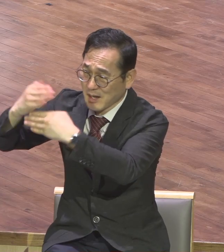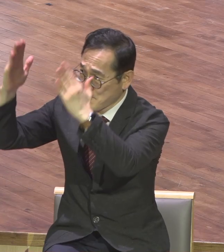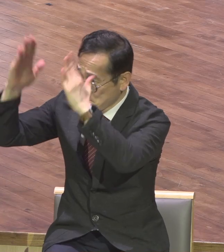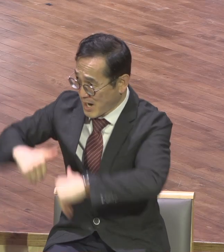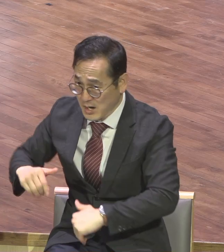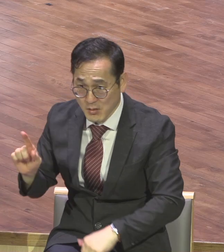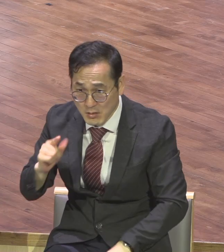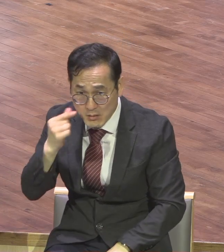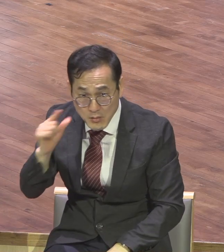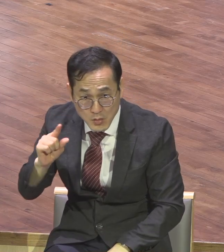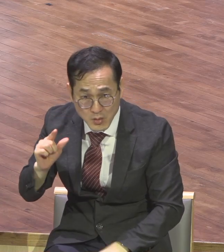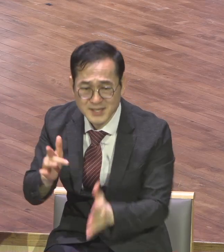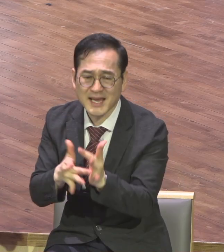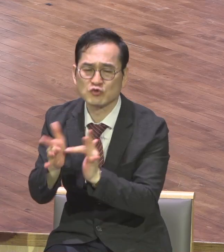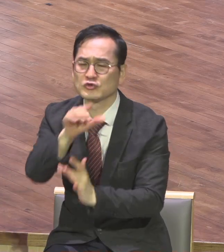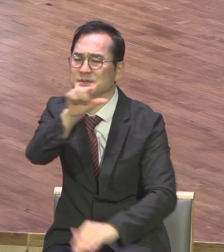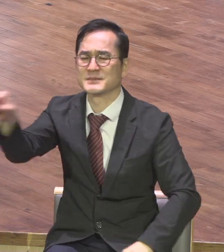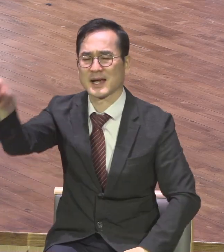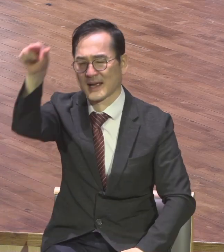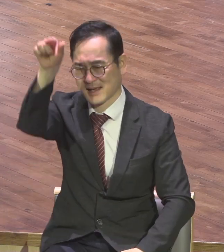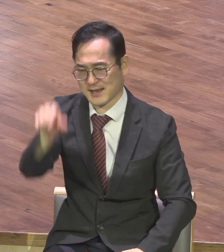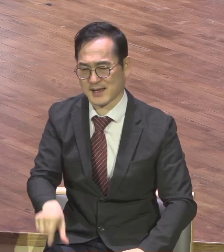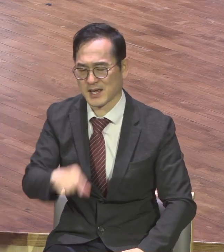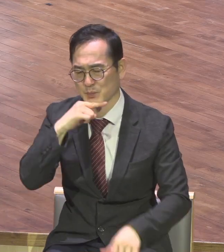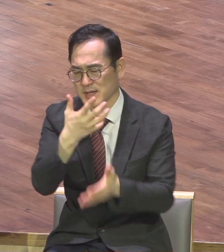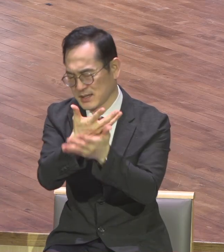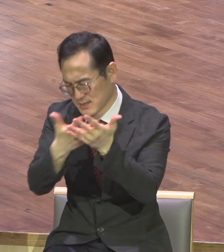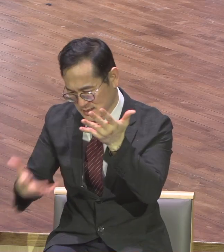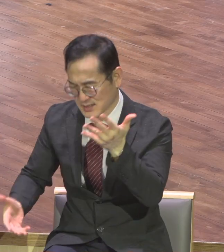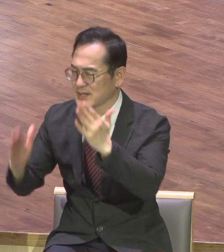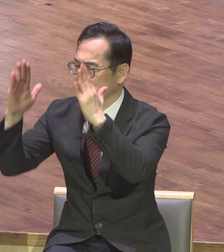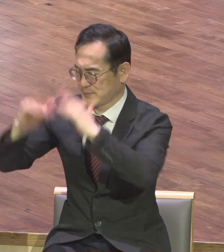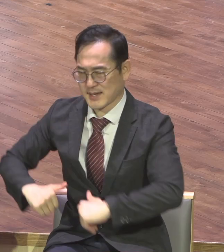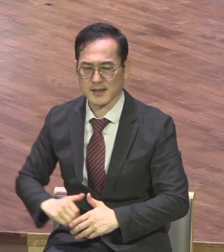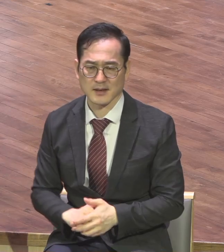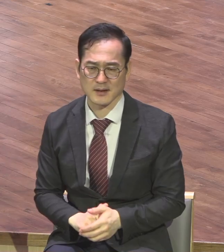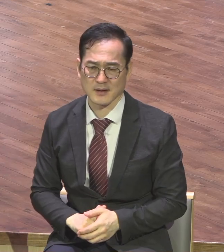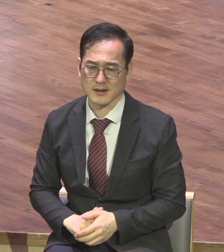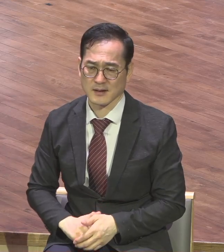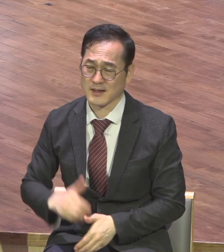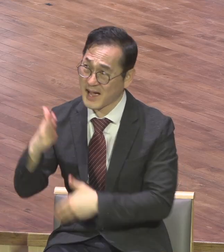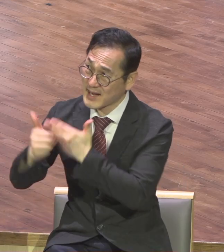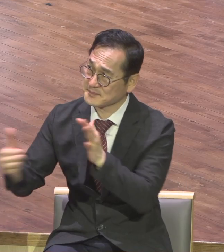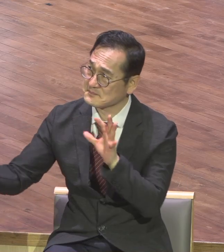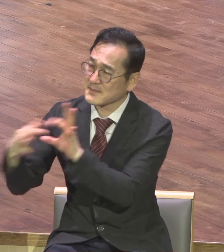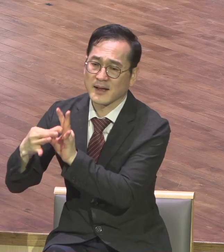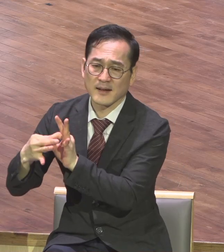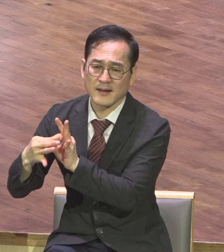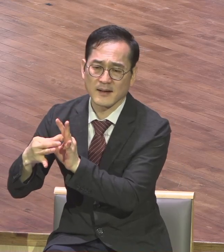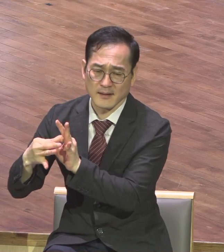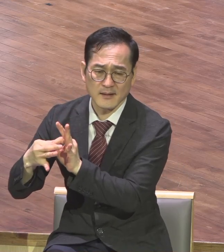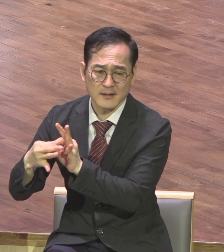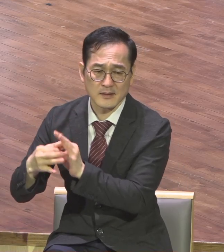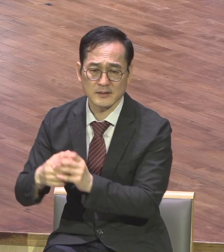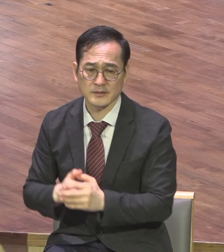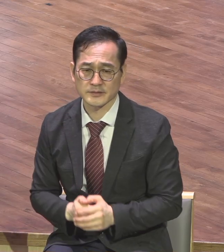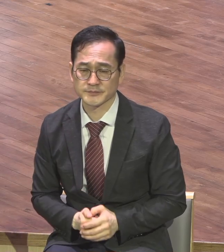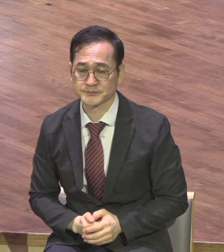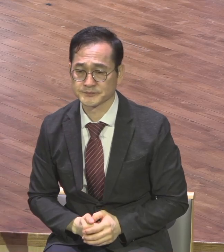예수 그리스도의 십자가의 대속으로 흐려져 버렸다. 하나님과 관계에 나에 막혀 있던 담이 완전히 무너졌어요.